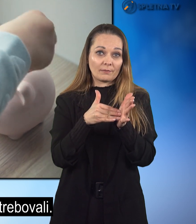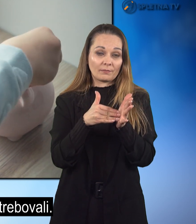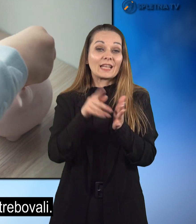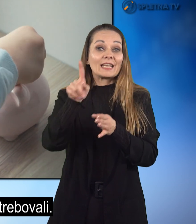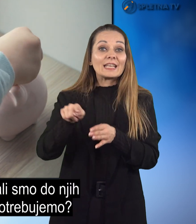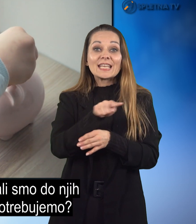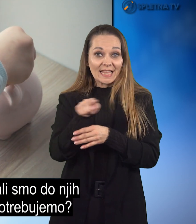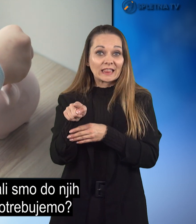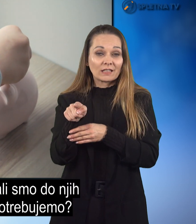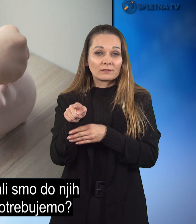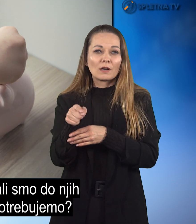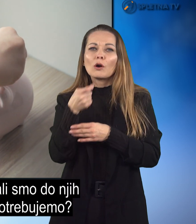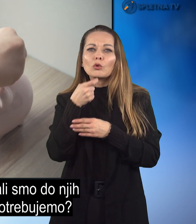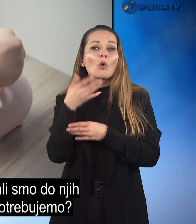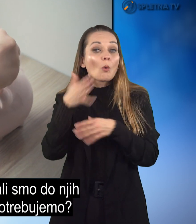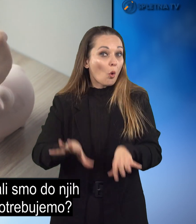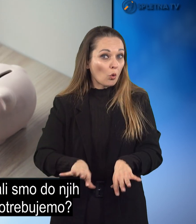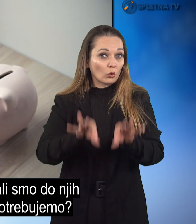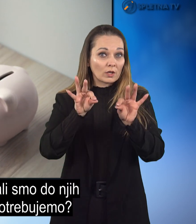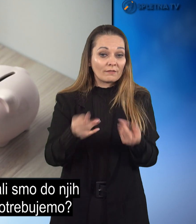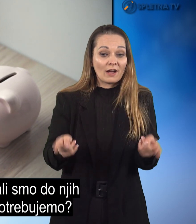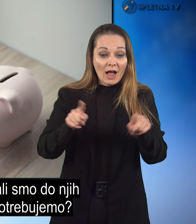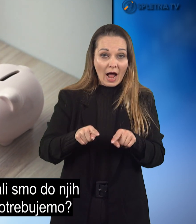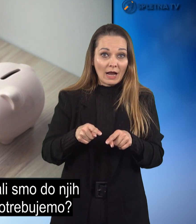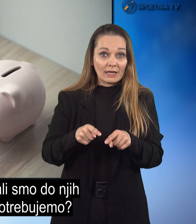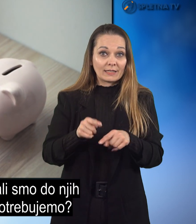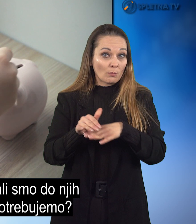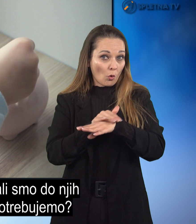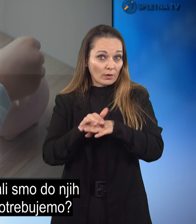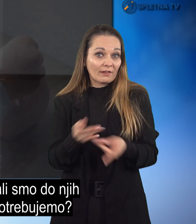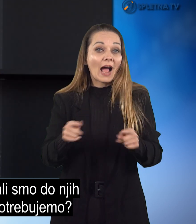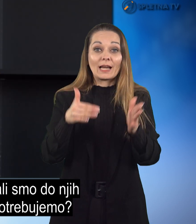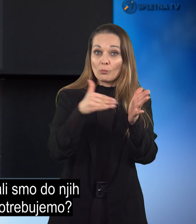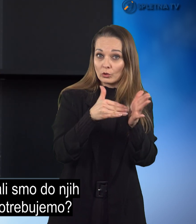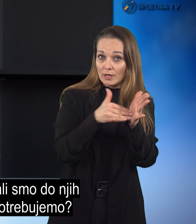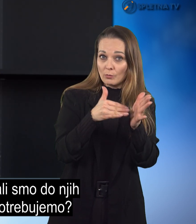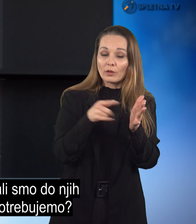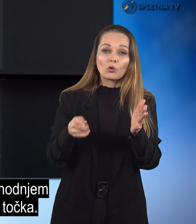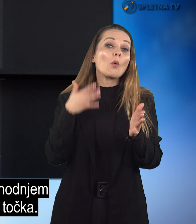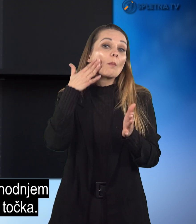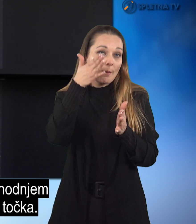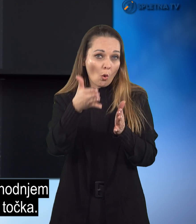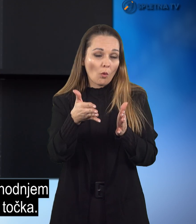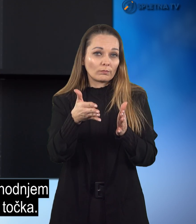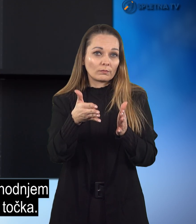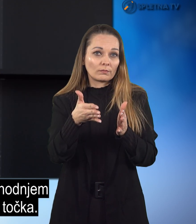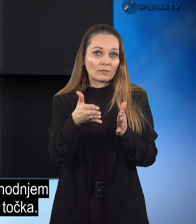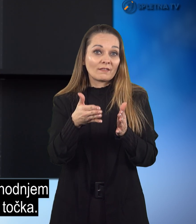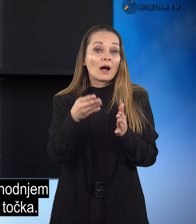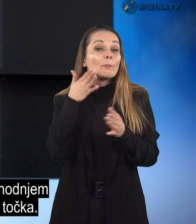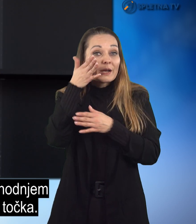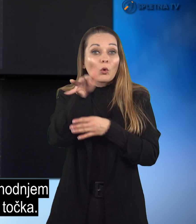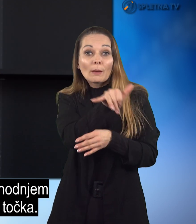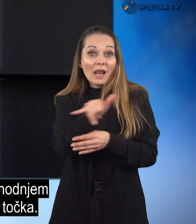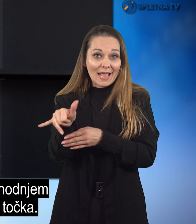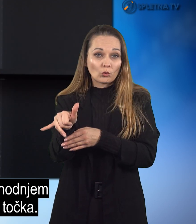potrebovali. In kdo bo ugotavljal, ali smo do njih upravičeni, ali jih potrebujemo, to pa bo potem